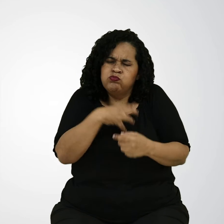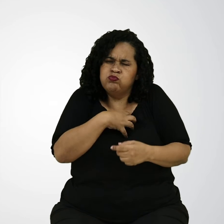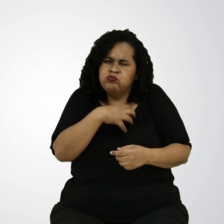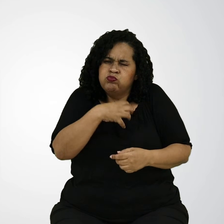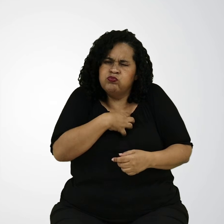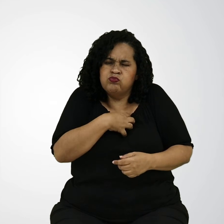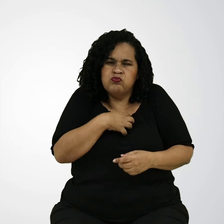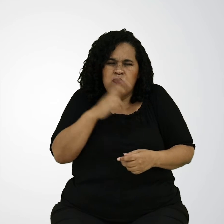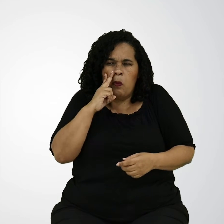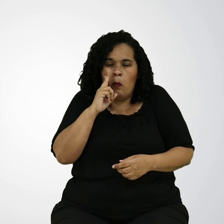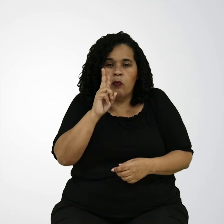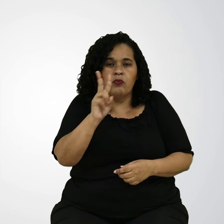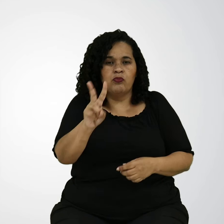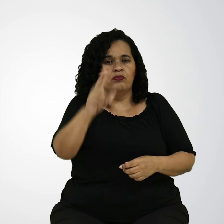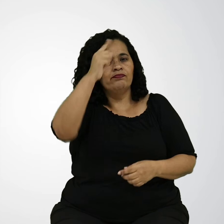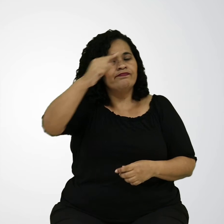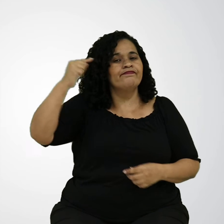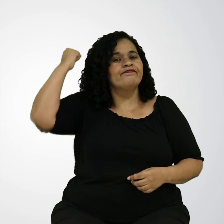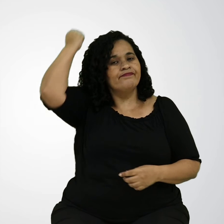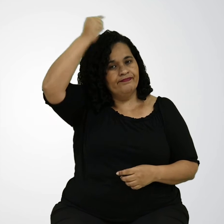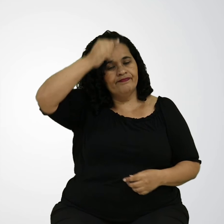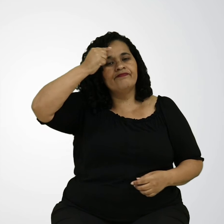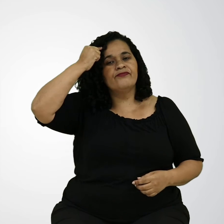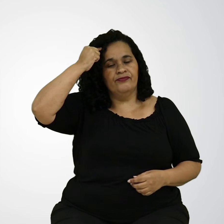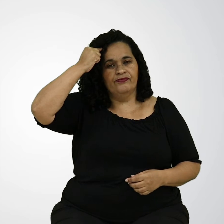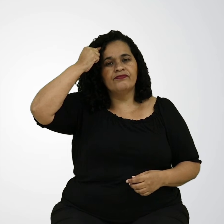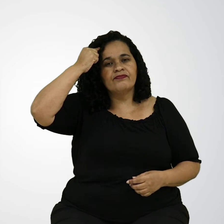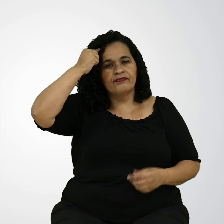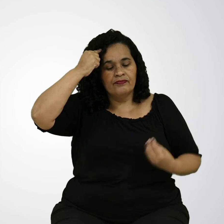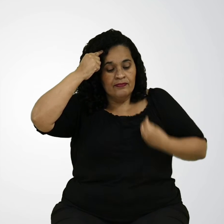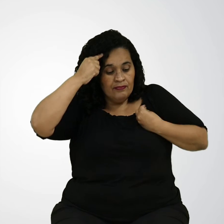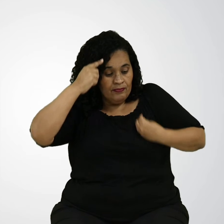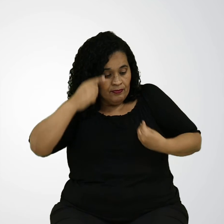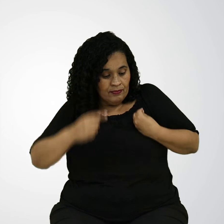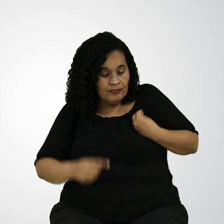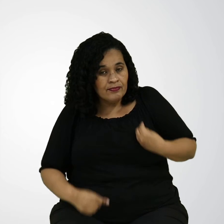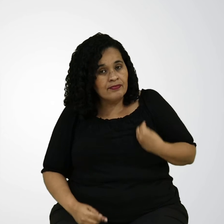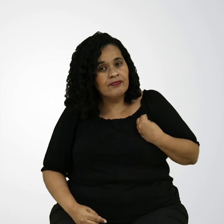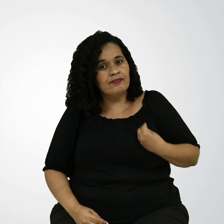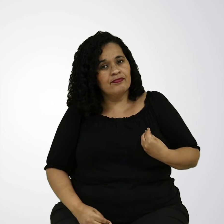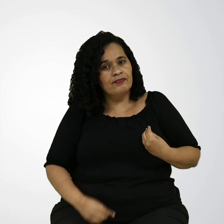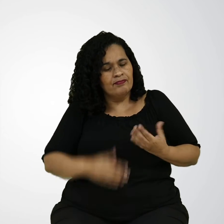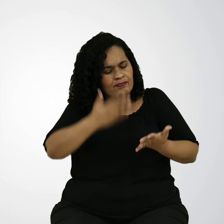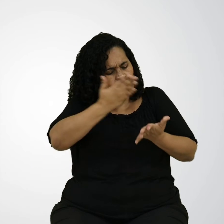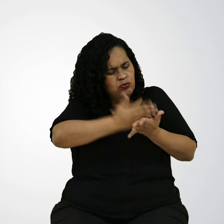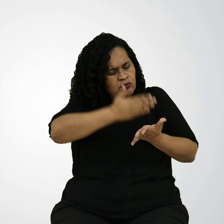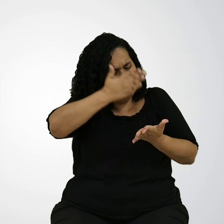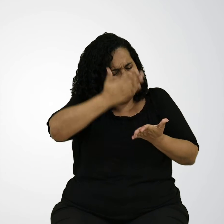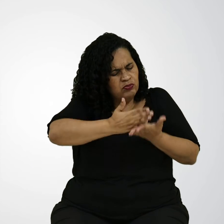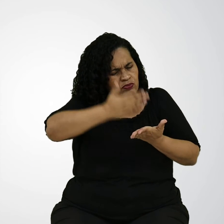a santificação, a maneira como nós vamos vivenciar esse processo de santificação